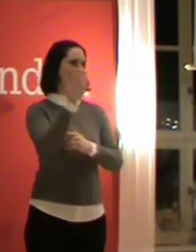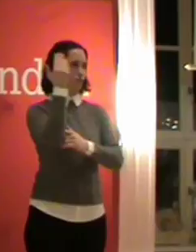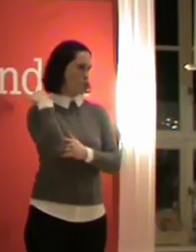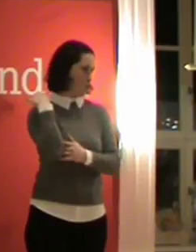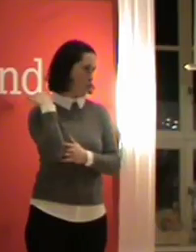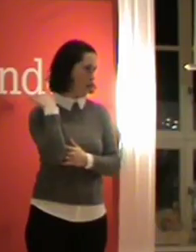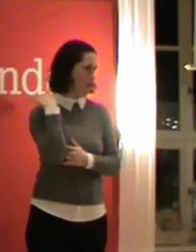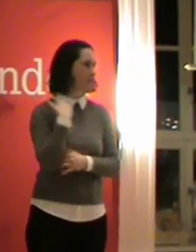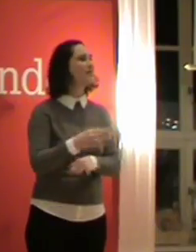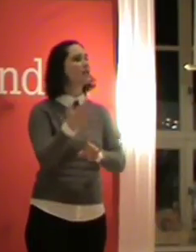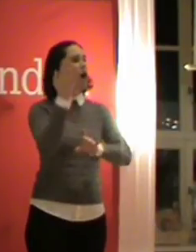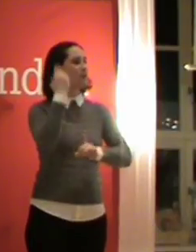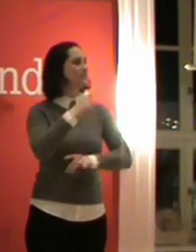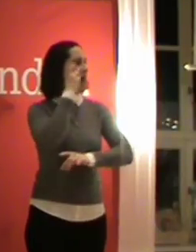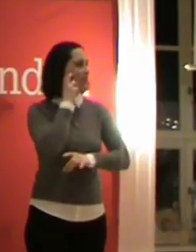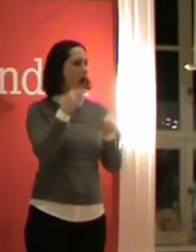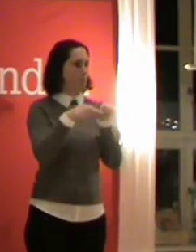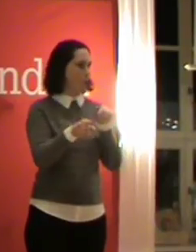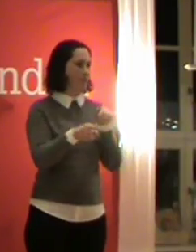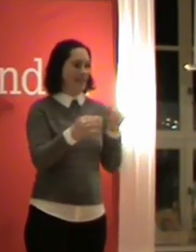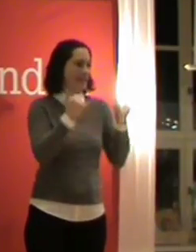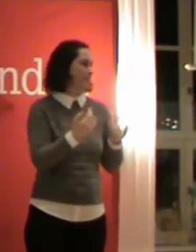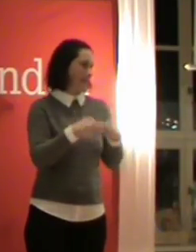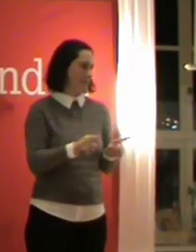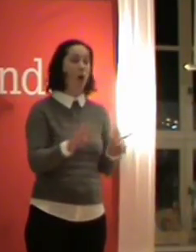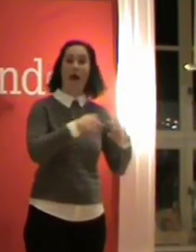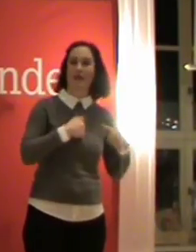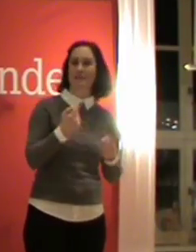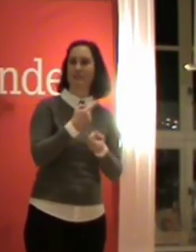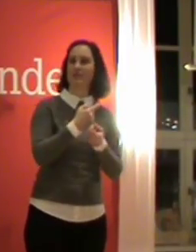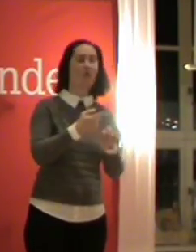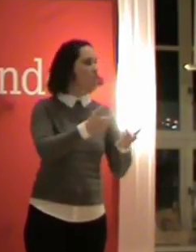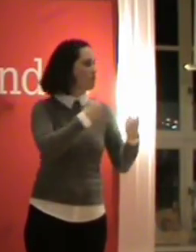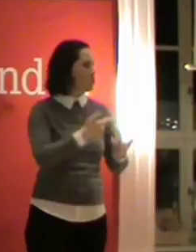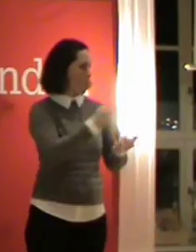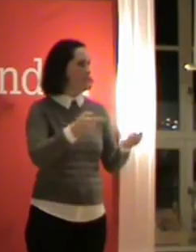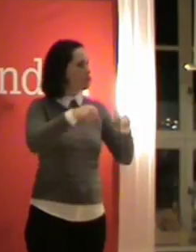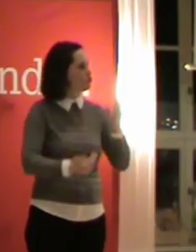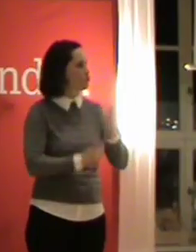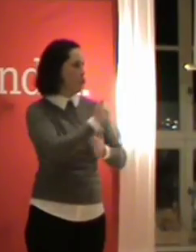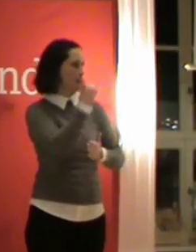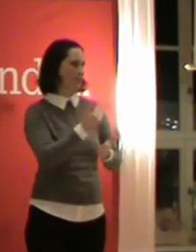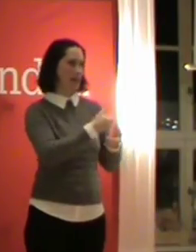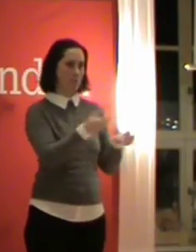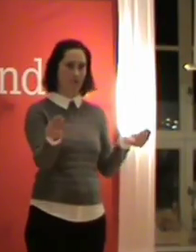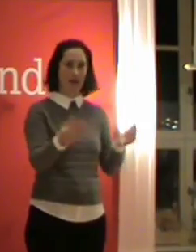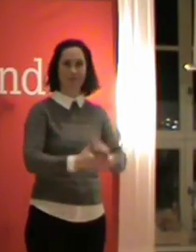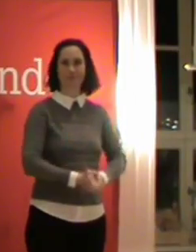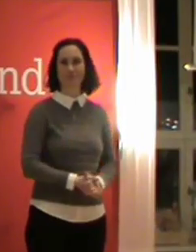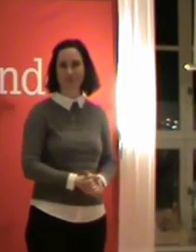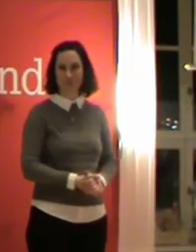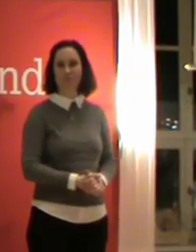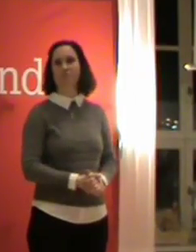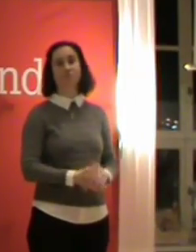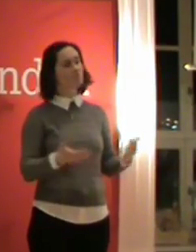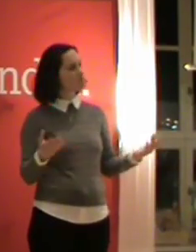unsere ehemaligen Abgeordneten. Herzlich willkommen hier beim Neujahrsempfang unserer Landtagsfraktion.